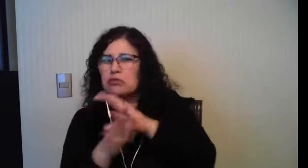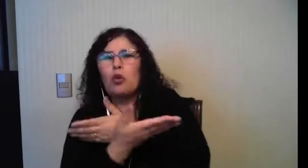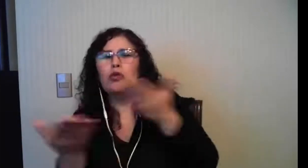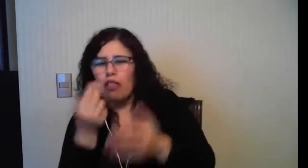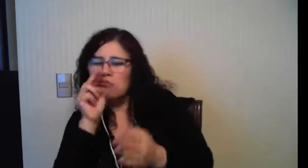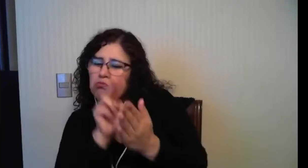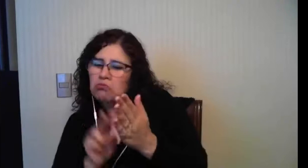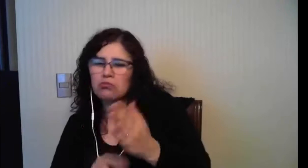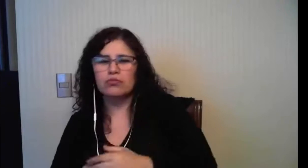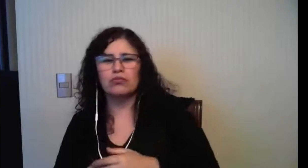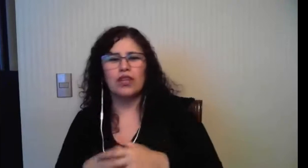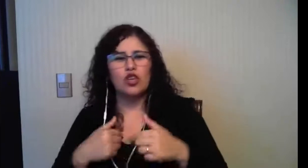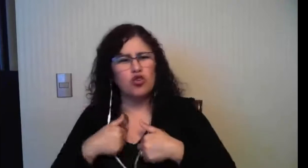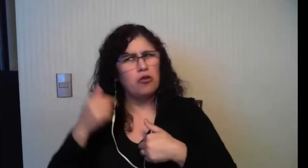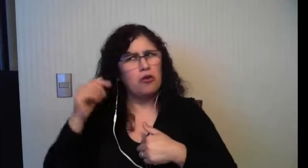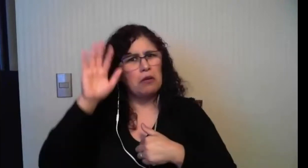pensaba que tal vez estaba disponible en la red.